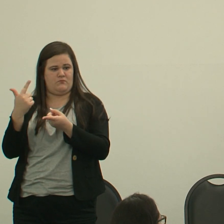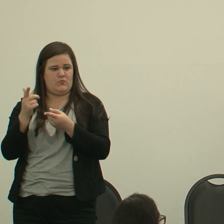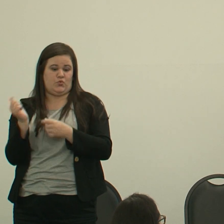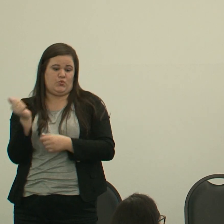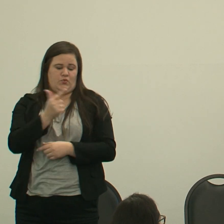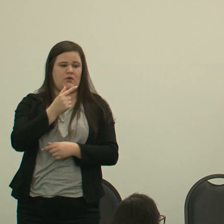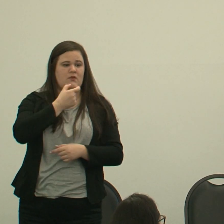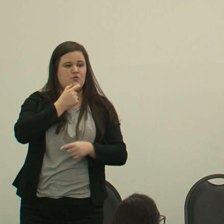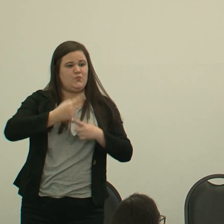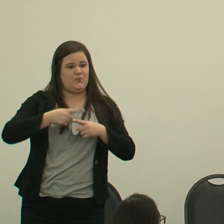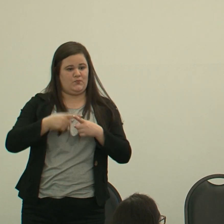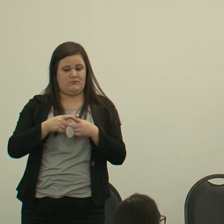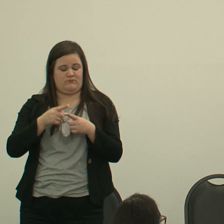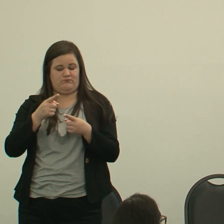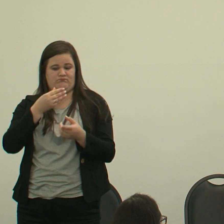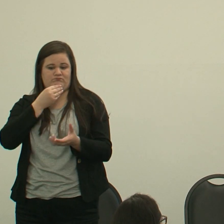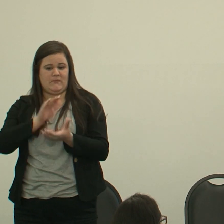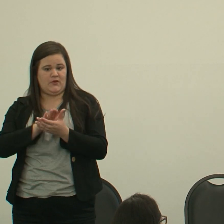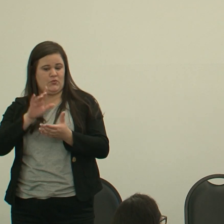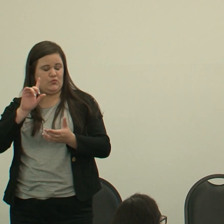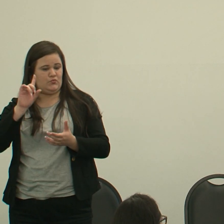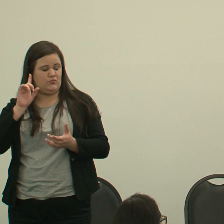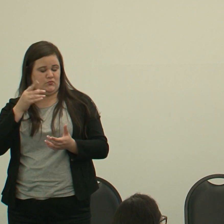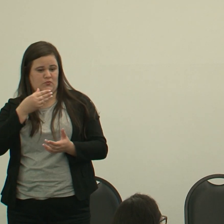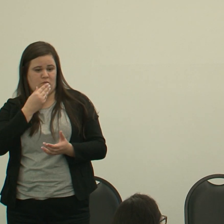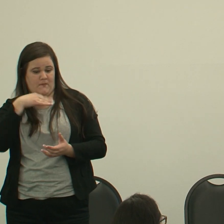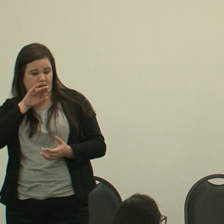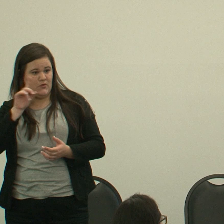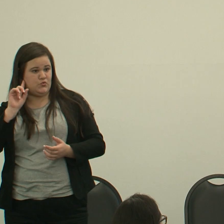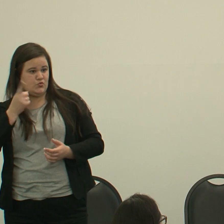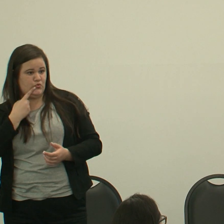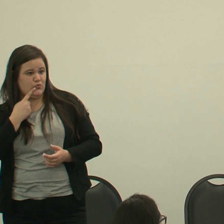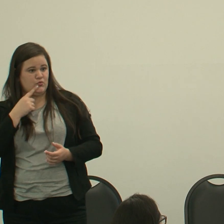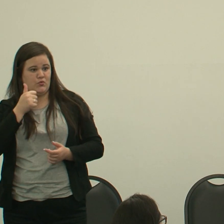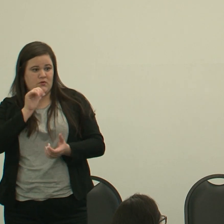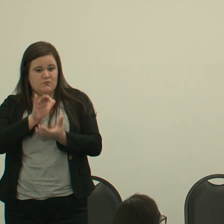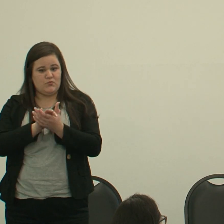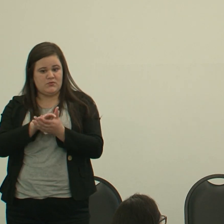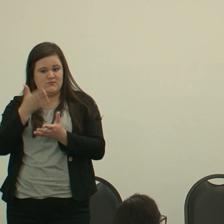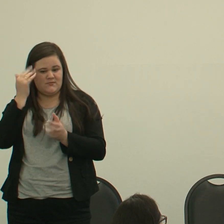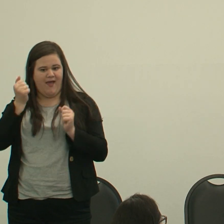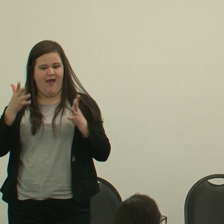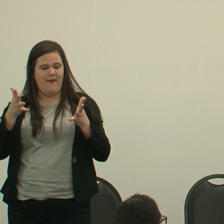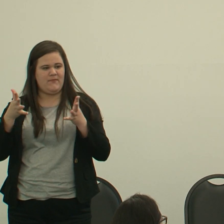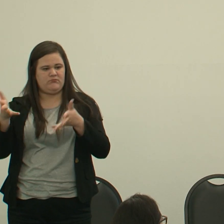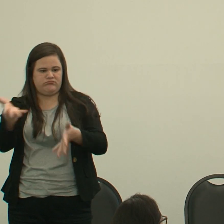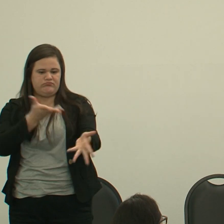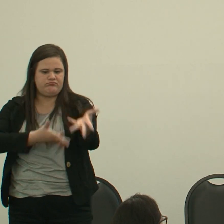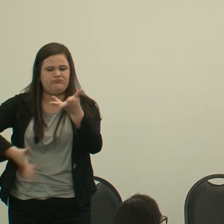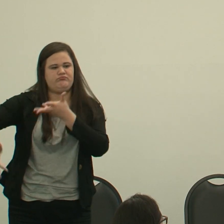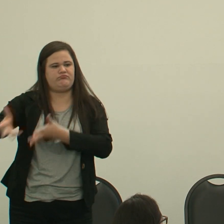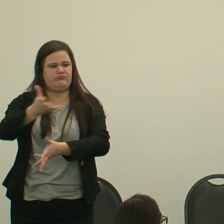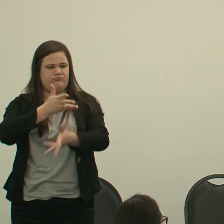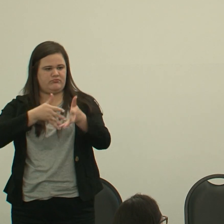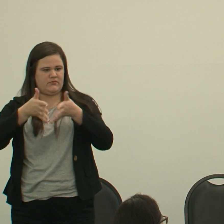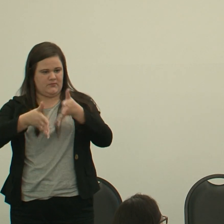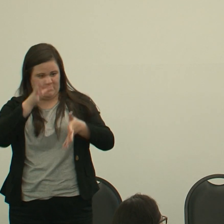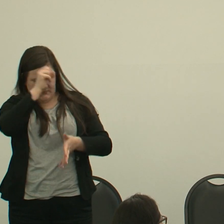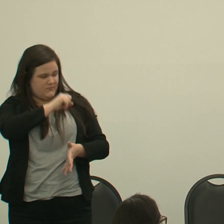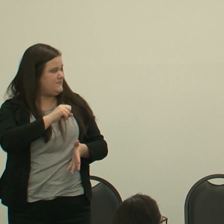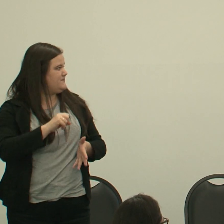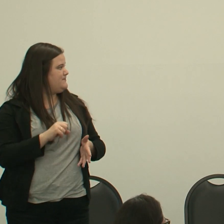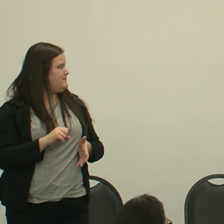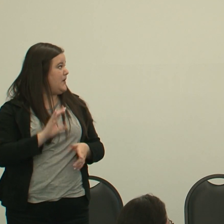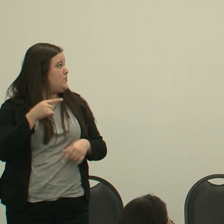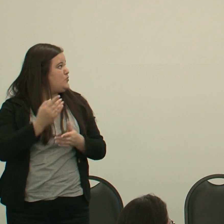a esposa é fluente, o marido é surdo, eles utilizam a língua de sinais em casa. Pode passar. Aí começa a melhorar. Vamos